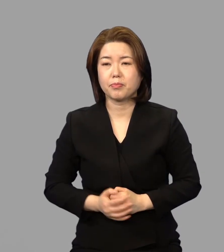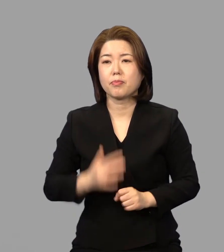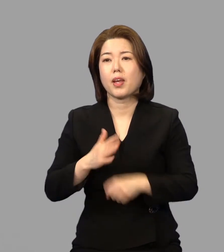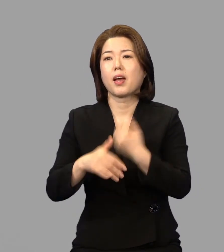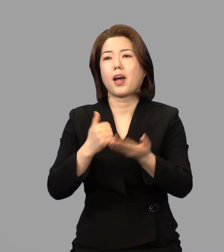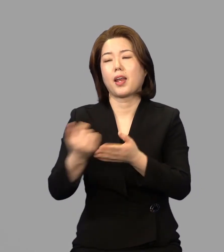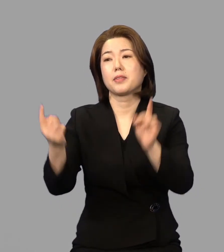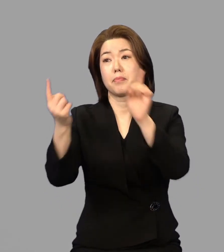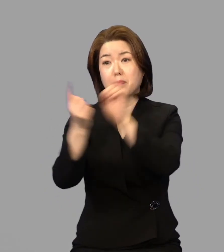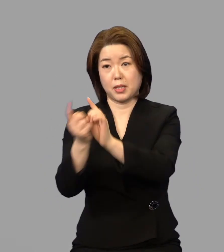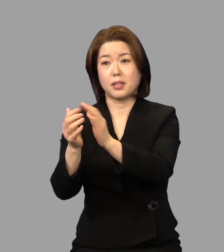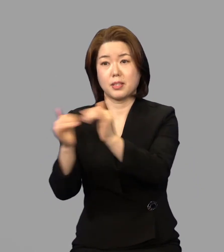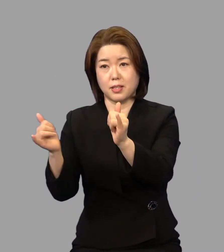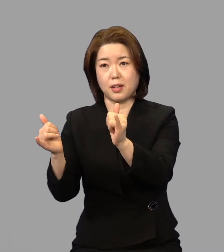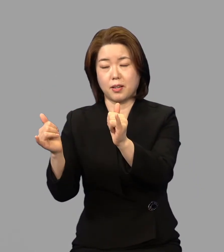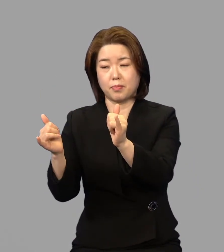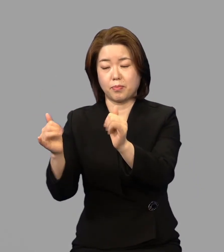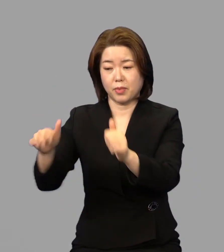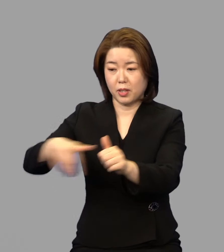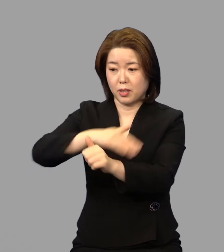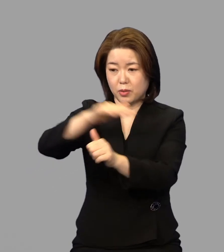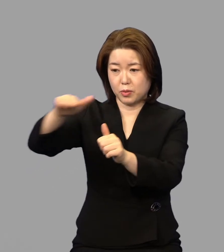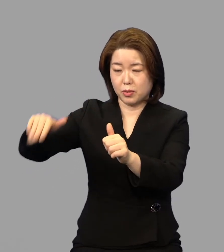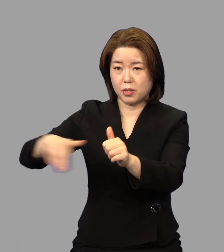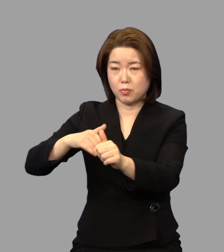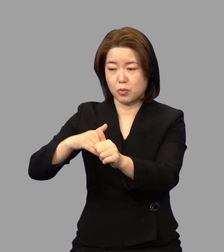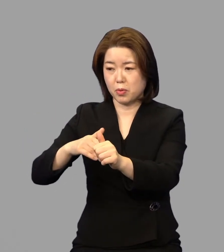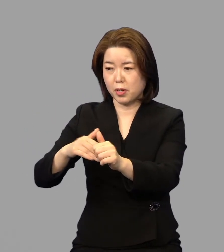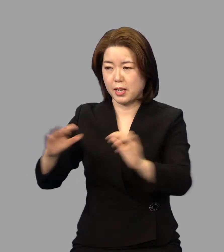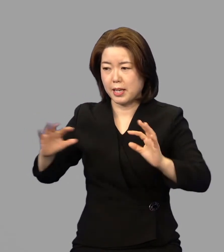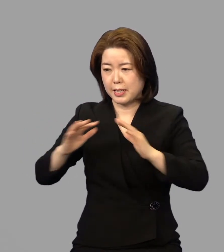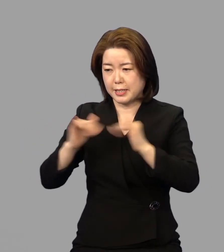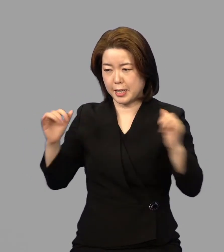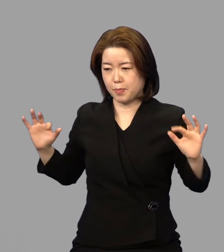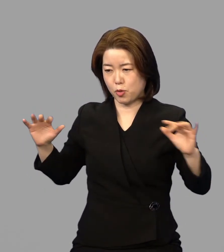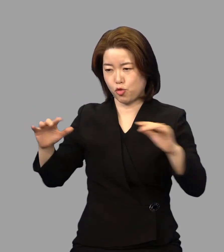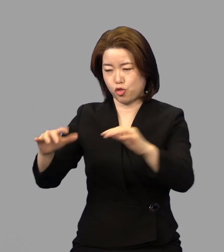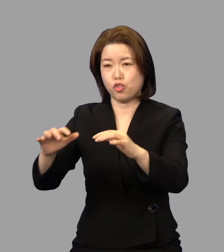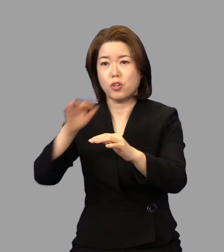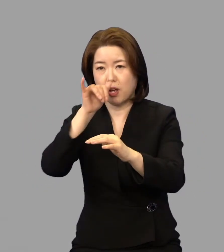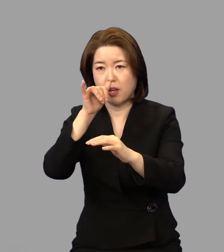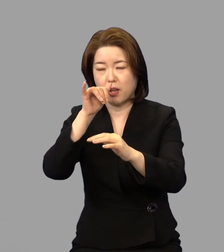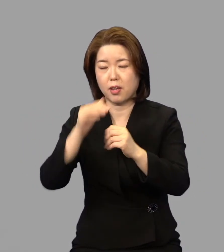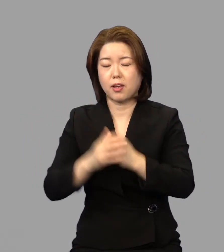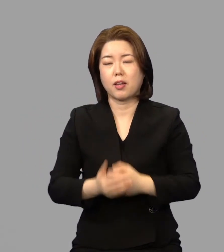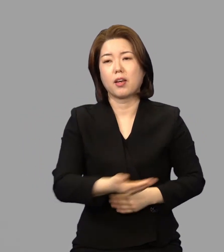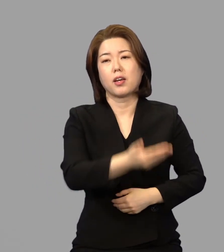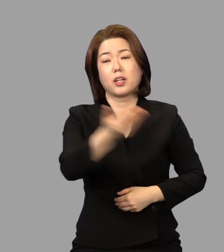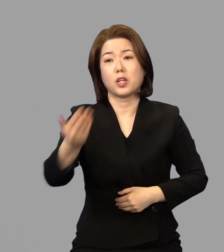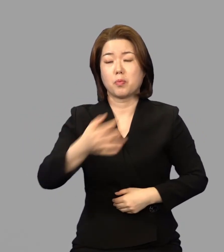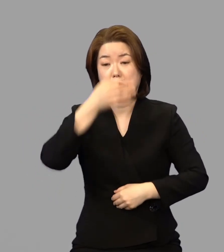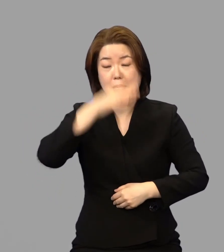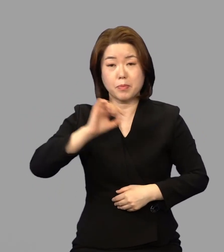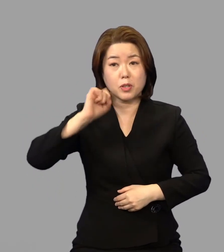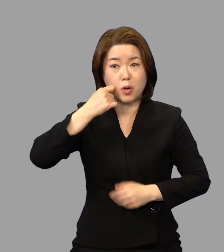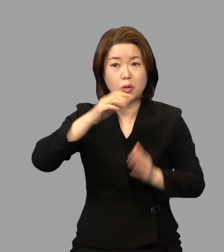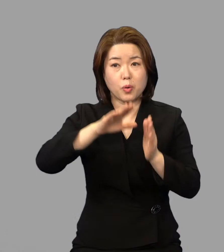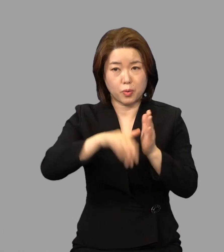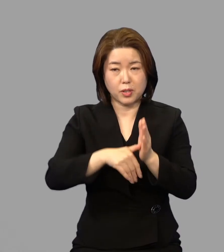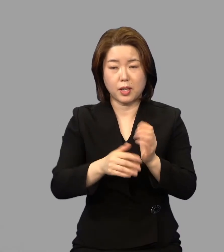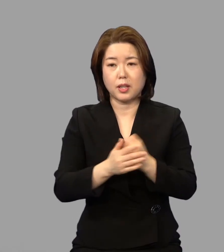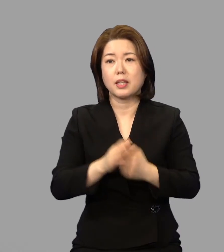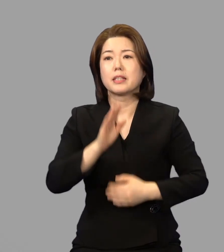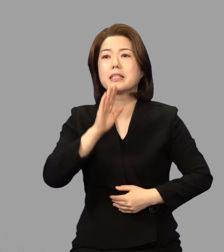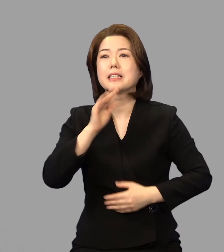하나님을 만난 사람, 그 사람 주변의 사람이 모여요. 여러분은 힘들고 어려울 때 진짜 주님을 만난